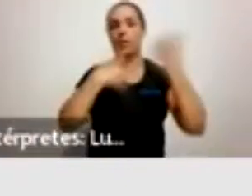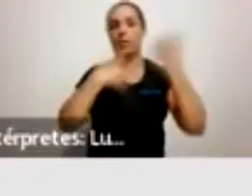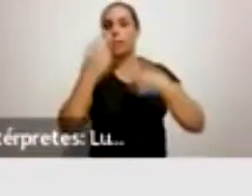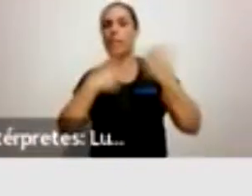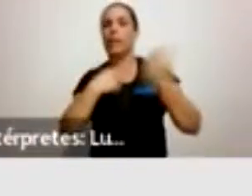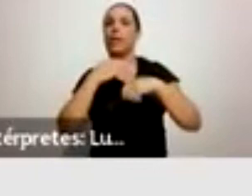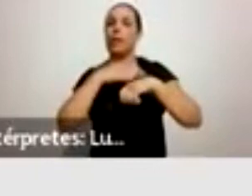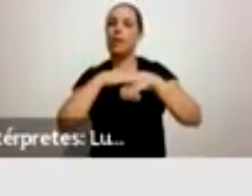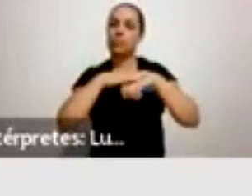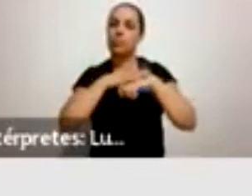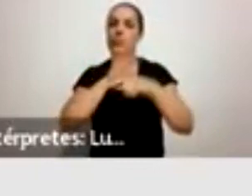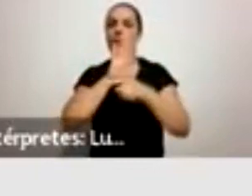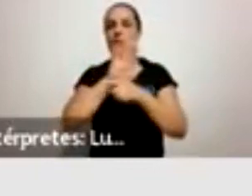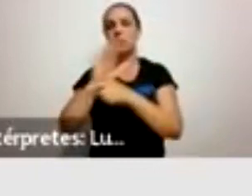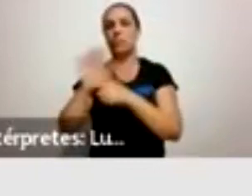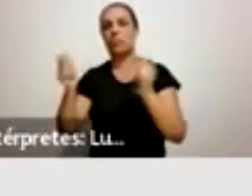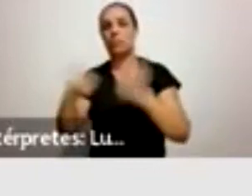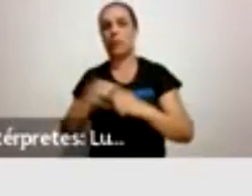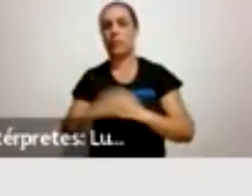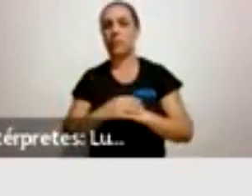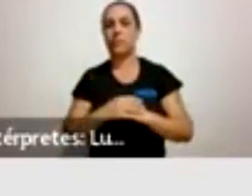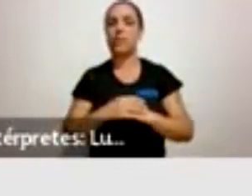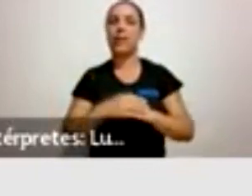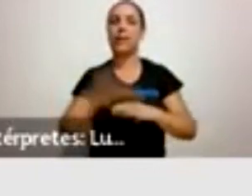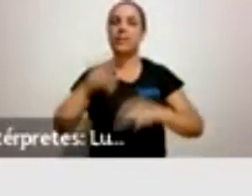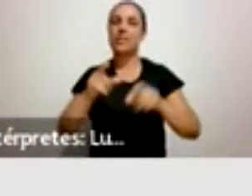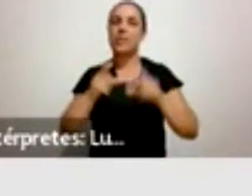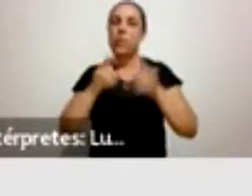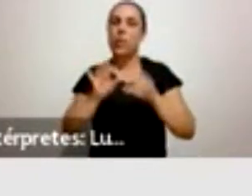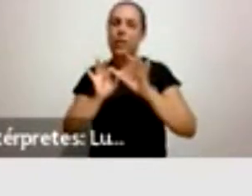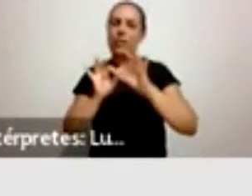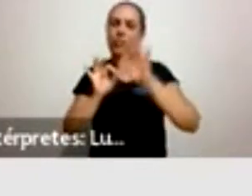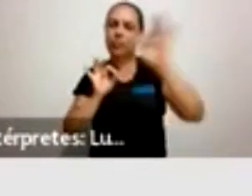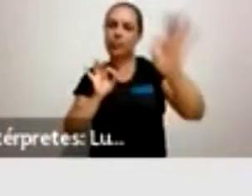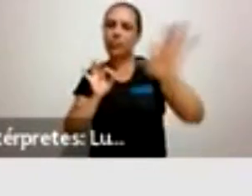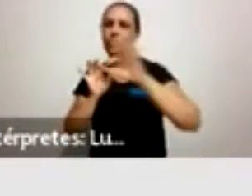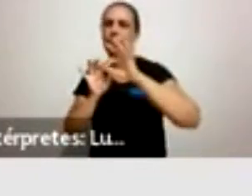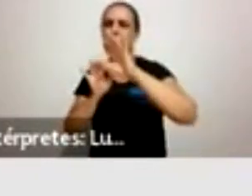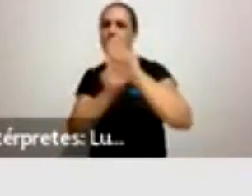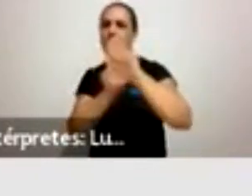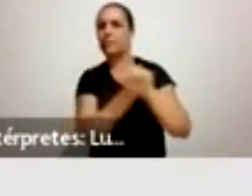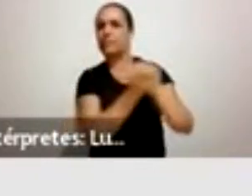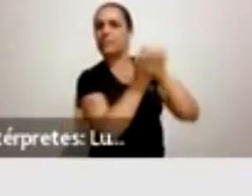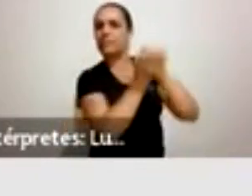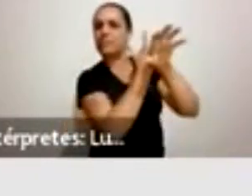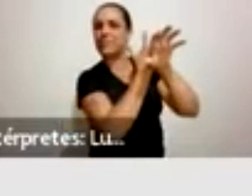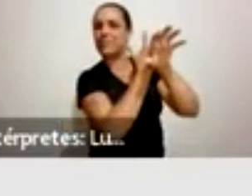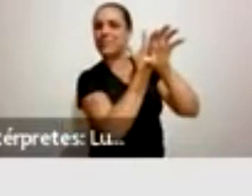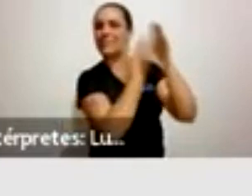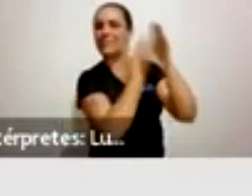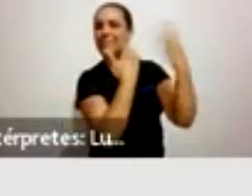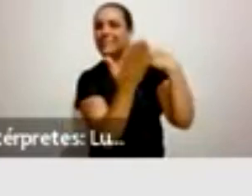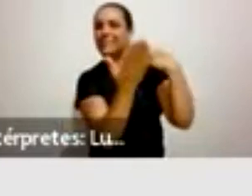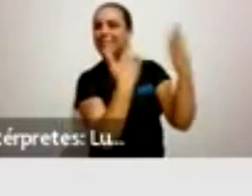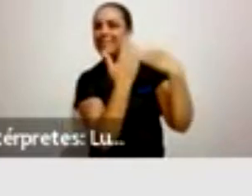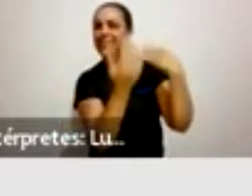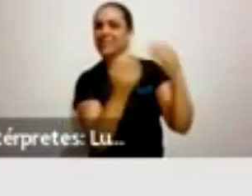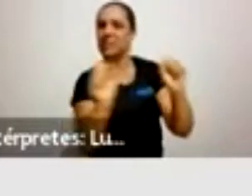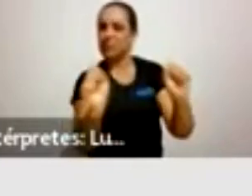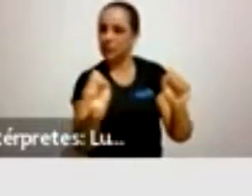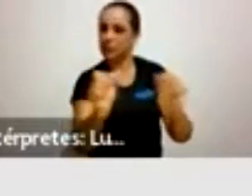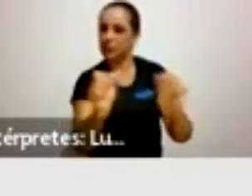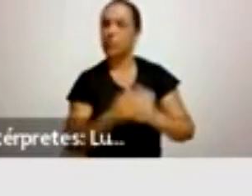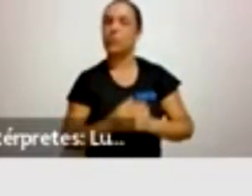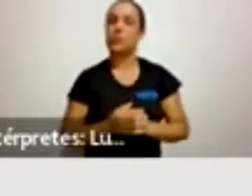dias atrás a Alessandra de Roraima, né? Então ela achei até interessante, né? Porque eu atendo muito consulta online. Ela